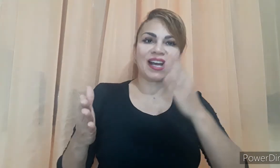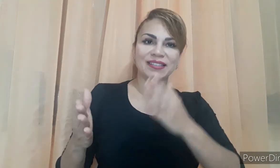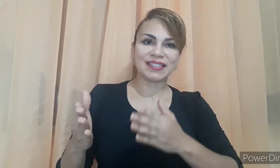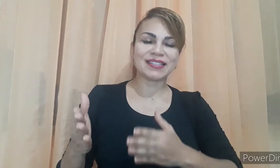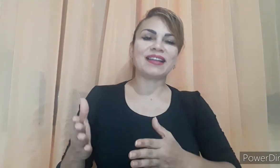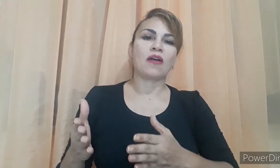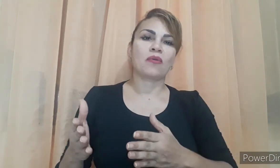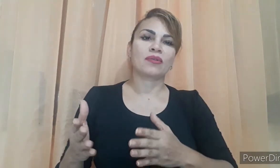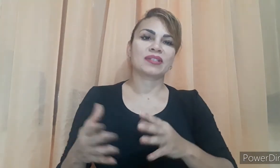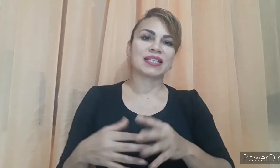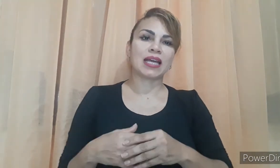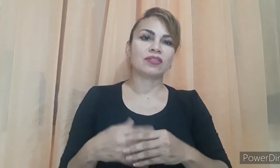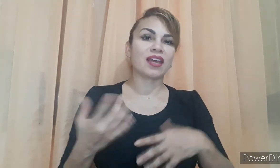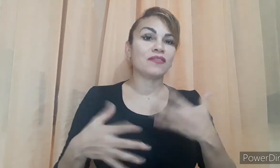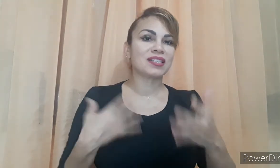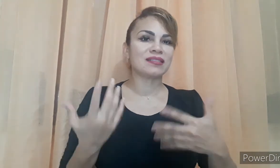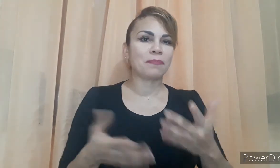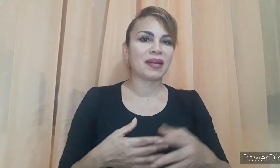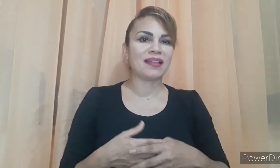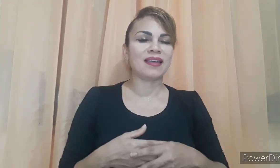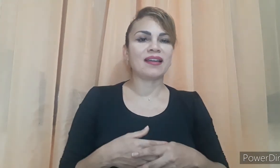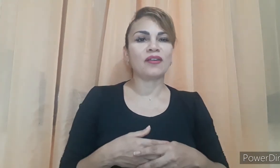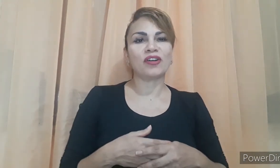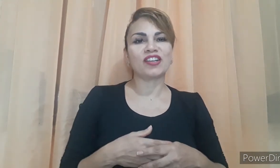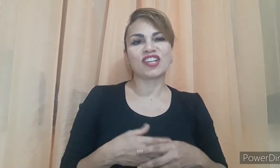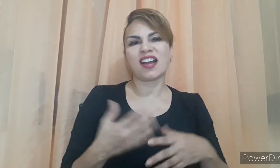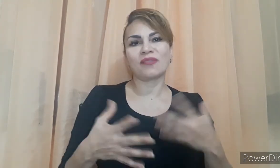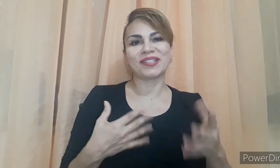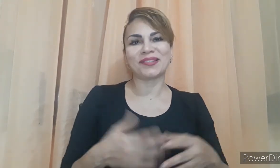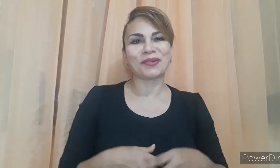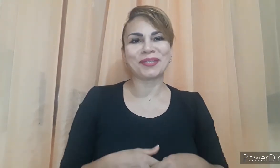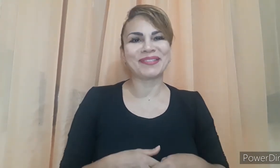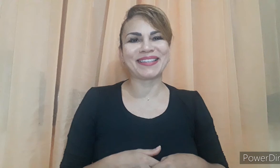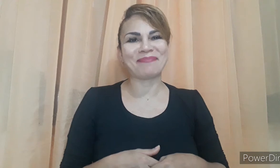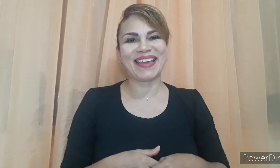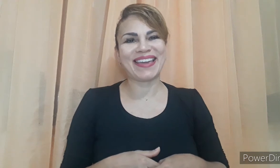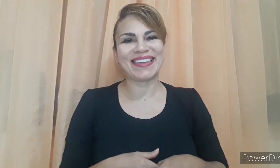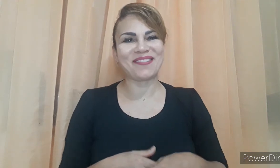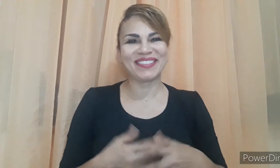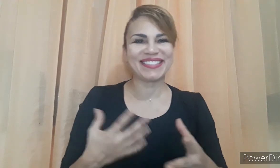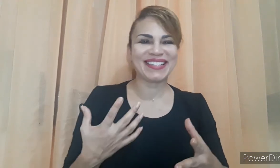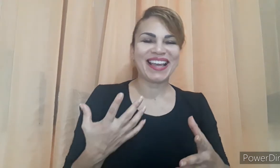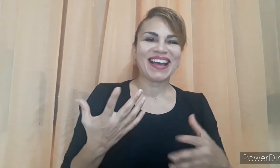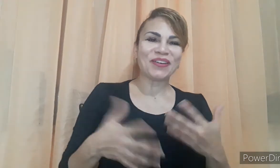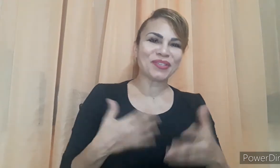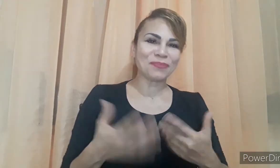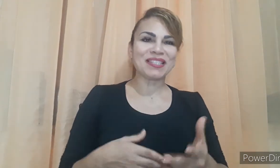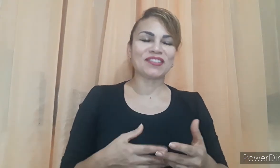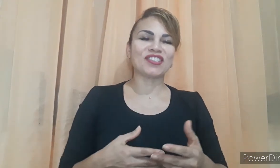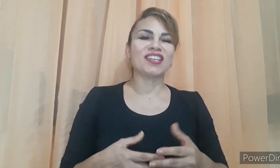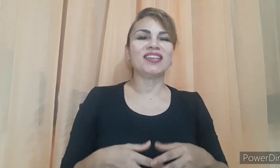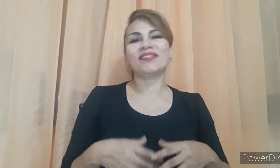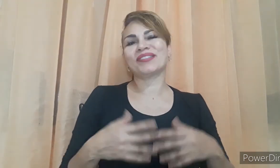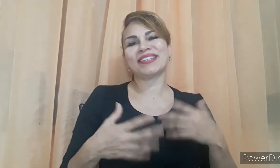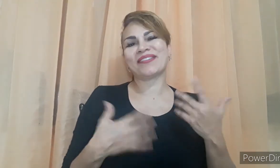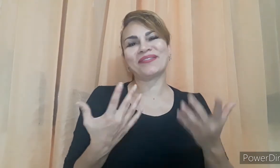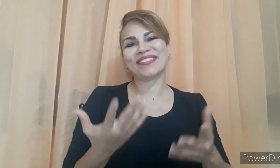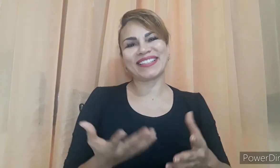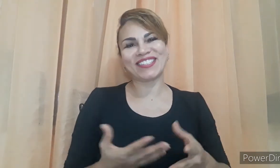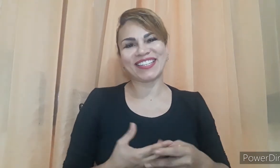cada sinal, certo? Que aí vocês aprendem agora já os antônimos também e alguns substantivos e alguns